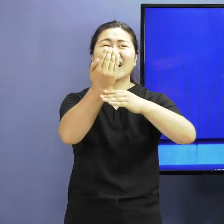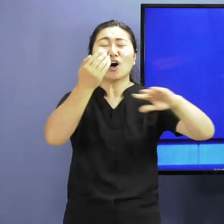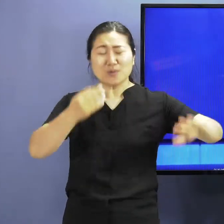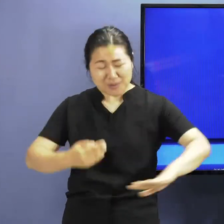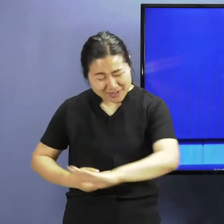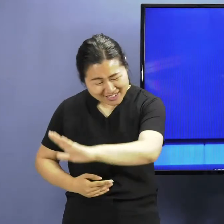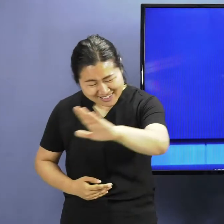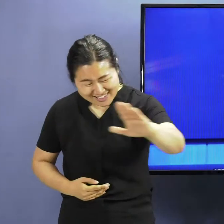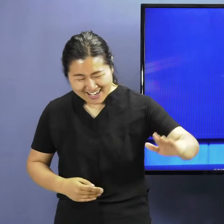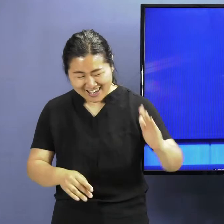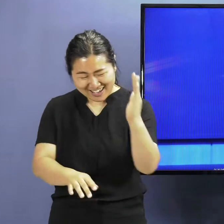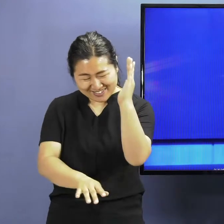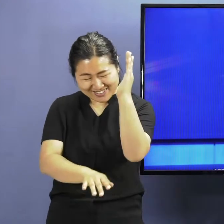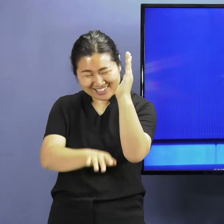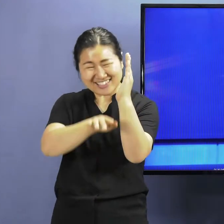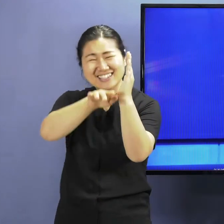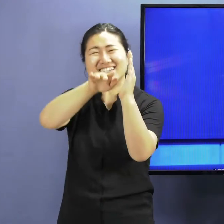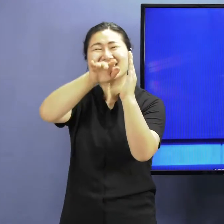우릴